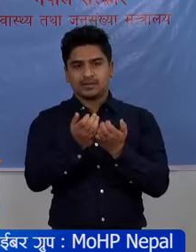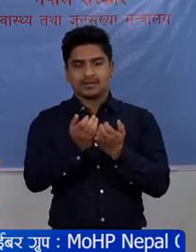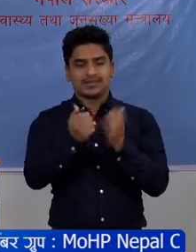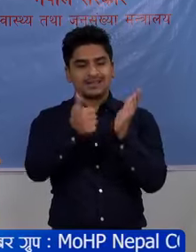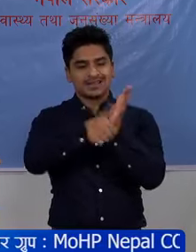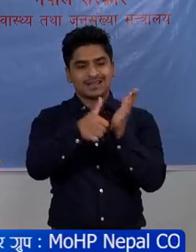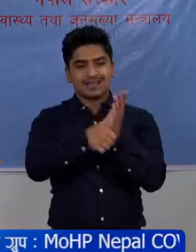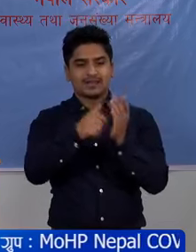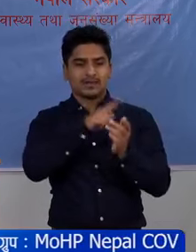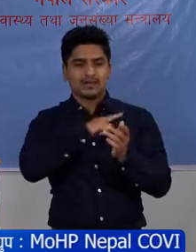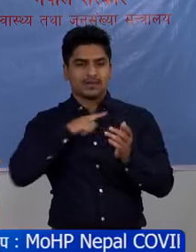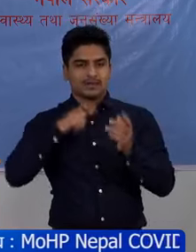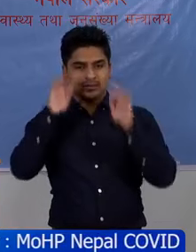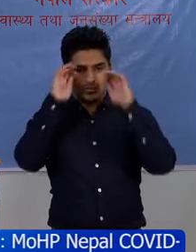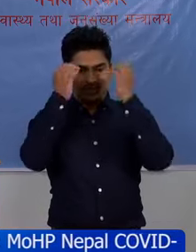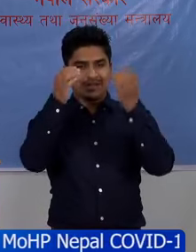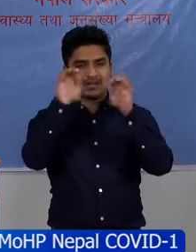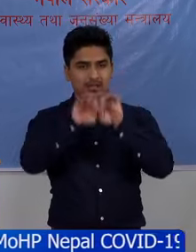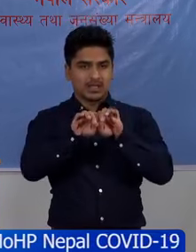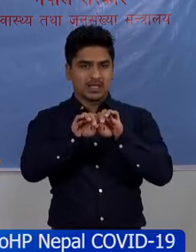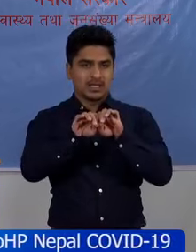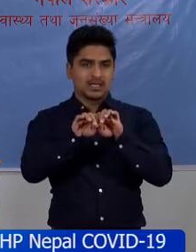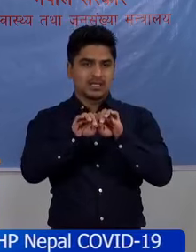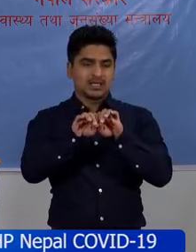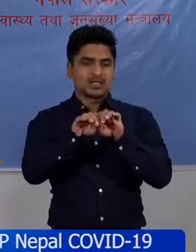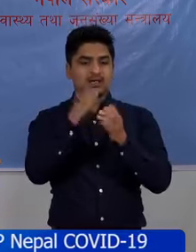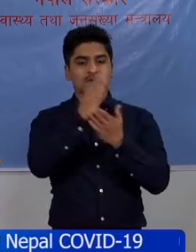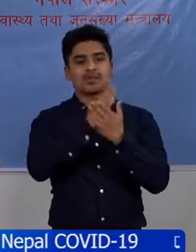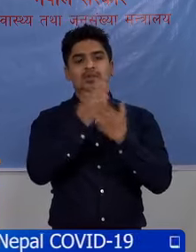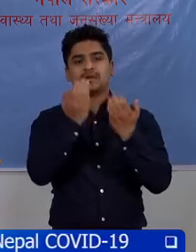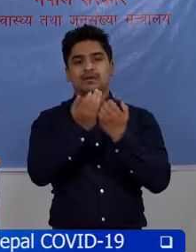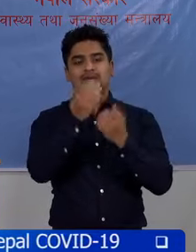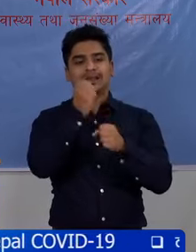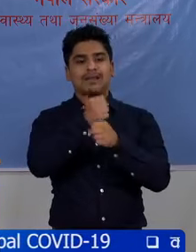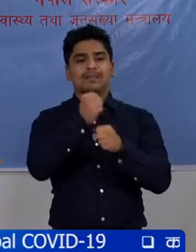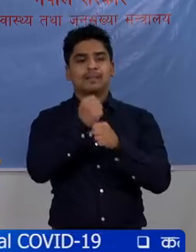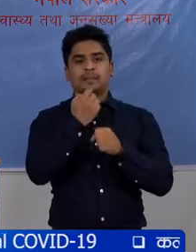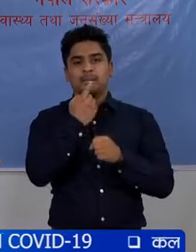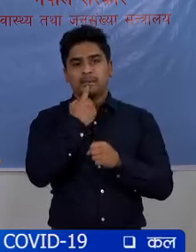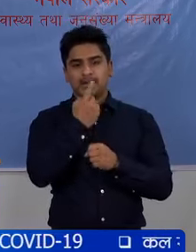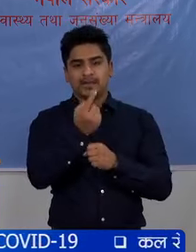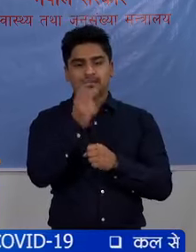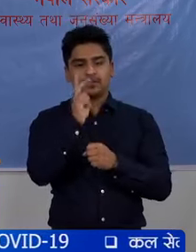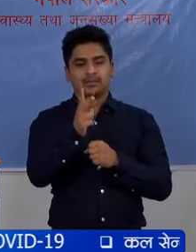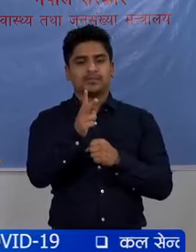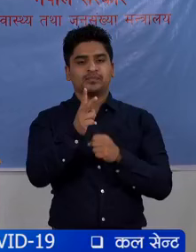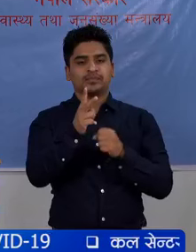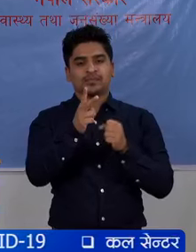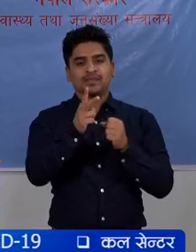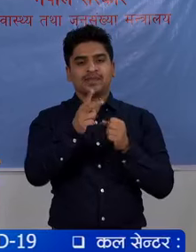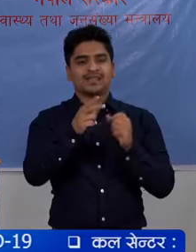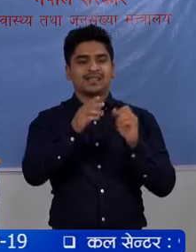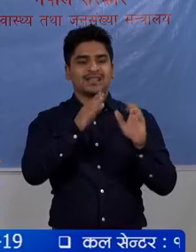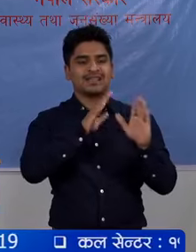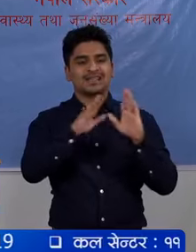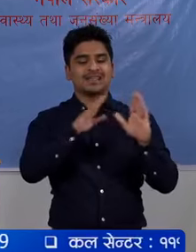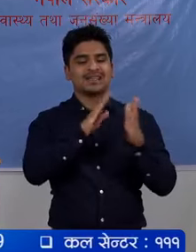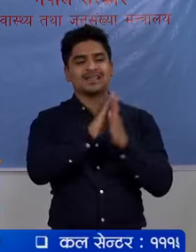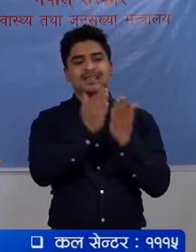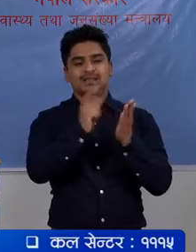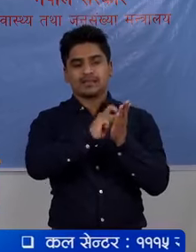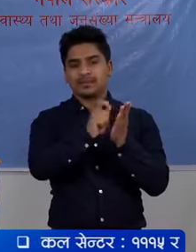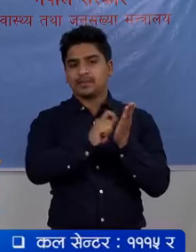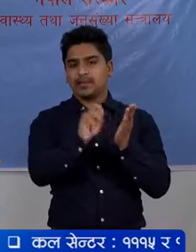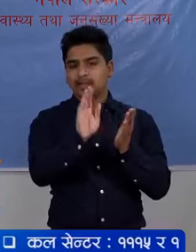कर्मचारी हरूको सुरक्षया सम्मंदी कसरी गर्ने तो कारय वने रप तो गाइड लाईन मा तो नीड़ीरी आमा लेखियेको चाल